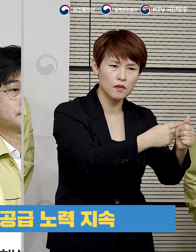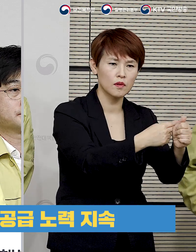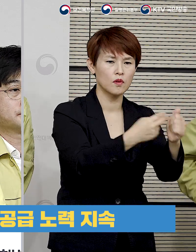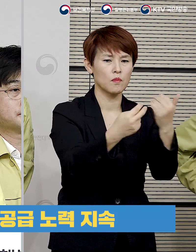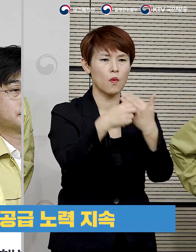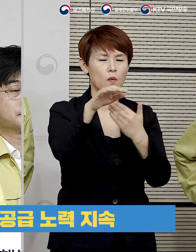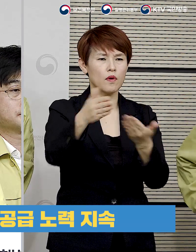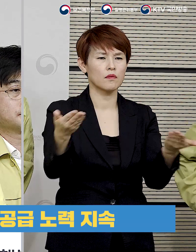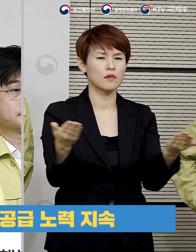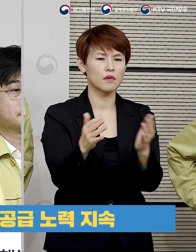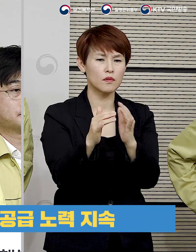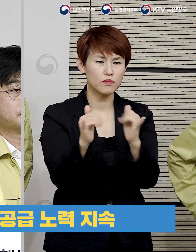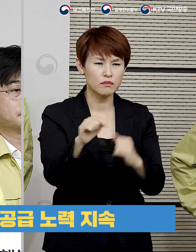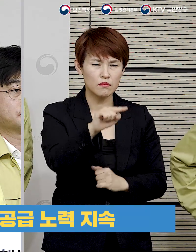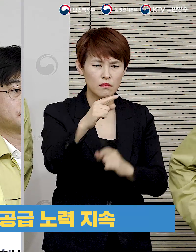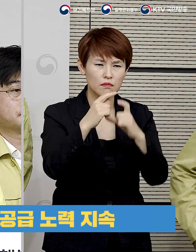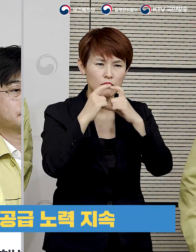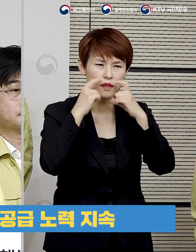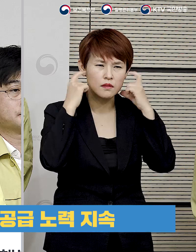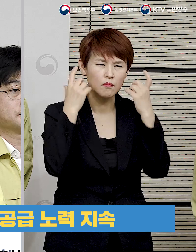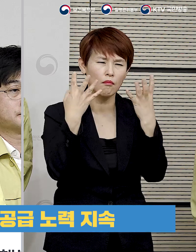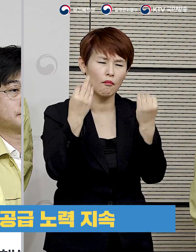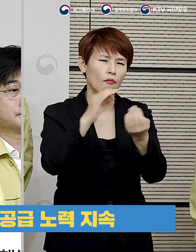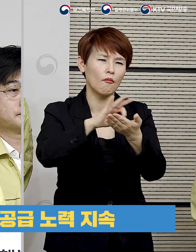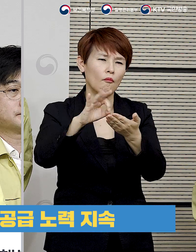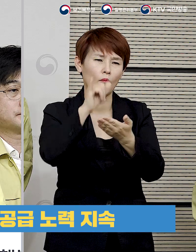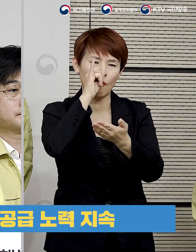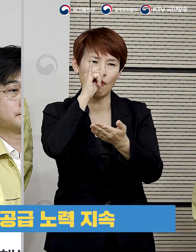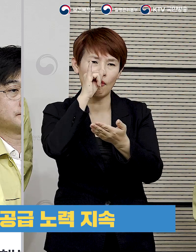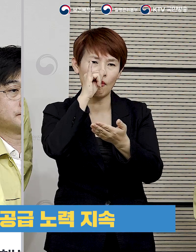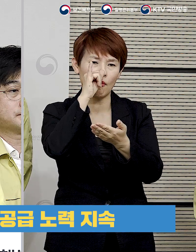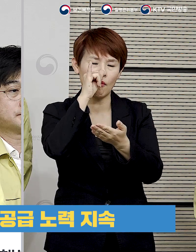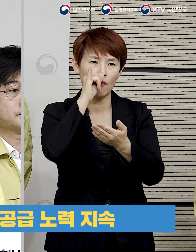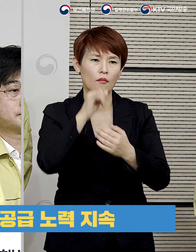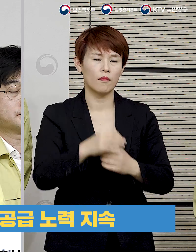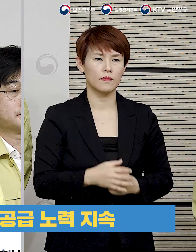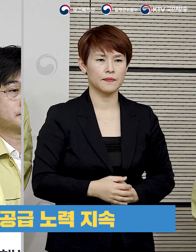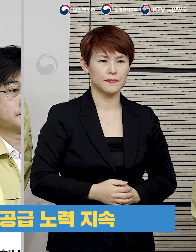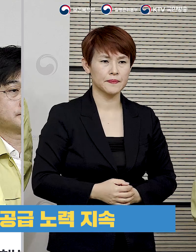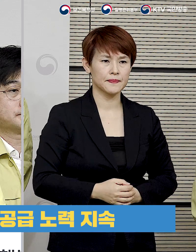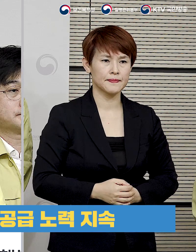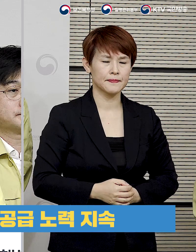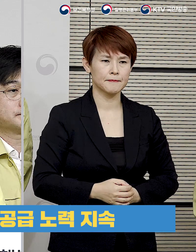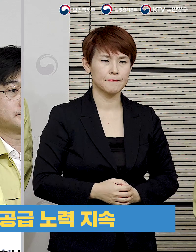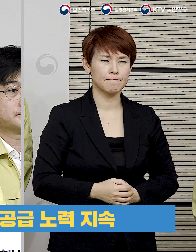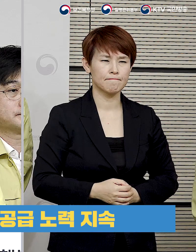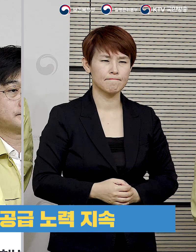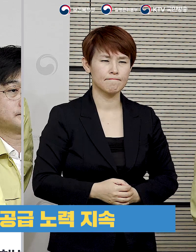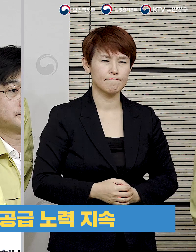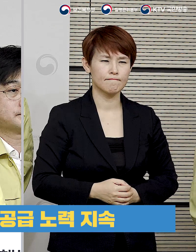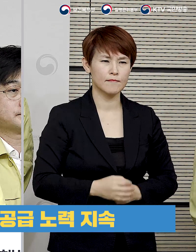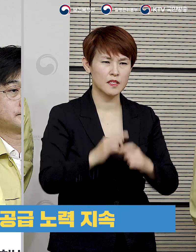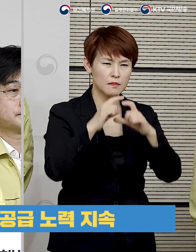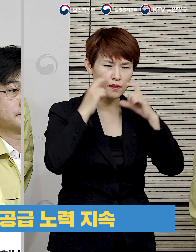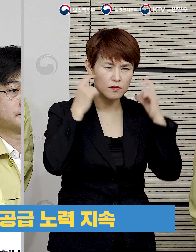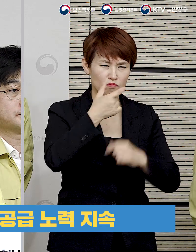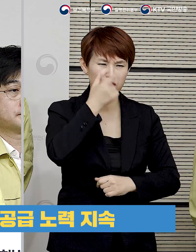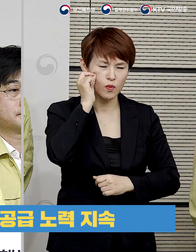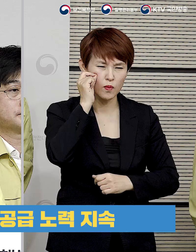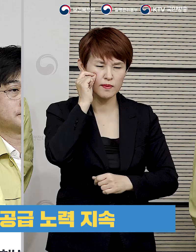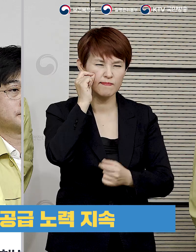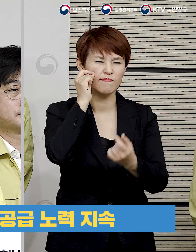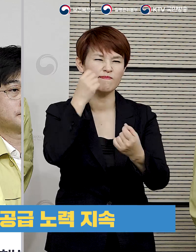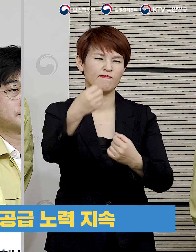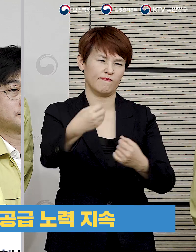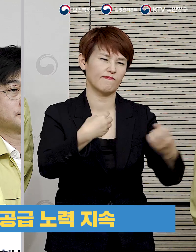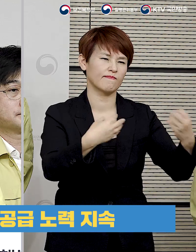의료진뿐만 아니라 병원에서 종사하시는 많은 분들이 마스크를 쓰고 계시기 때문에 그런 상황에 따라서는 계속 일선 현장에서 마스크가